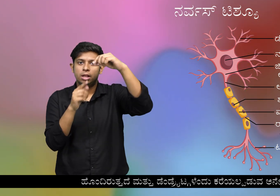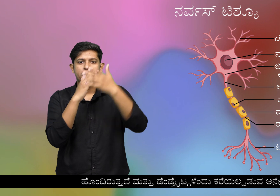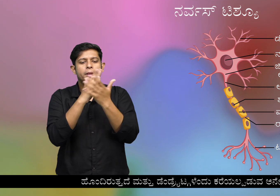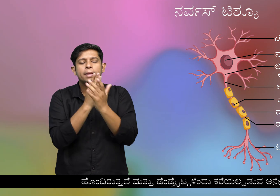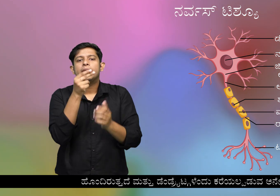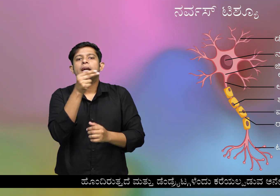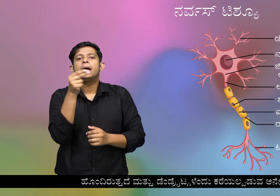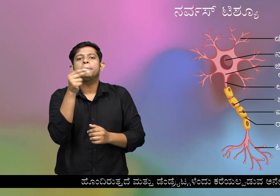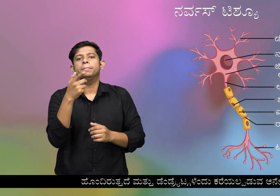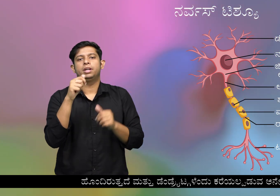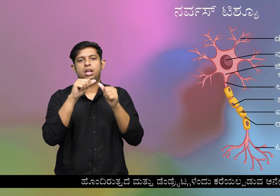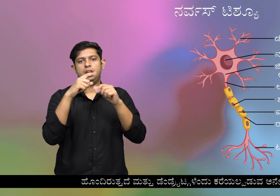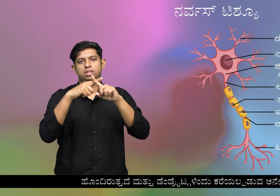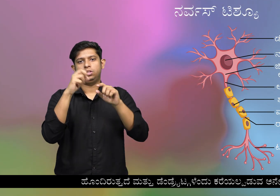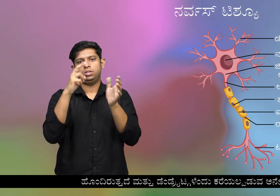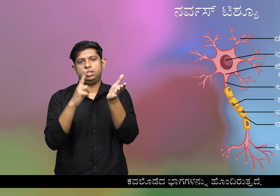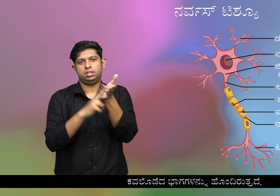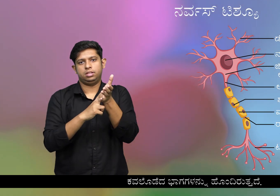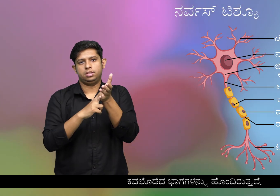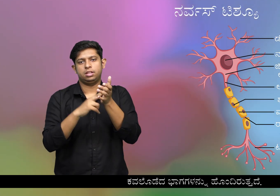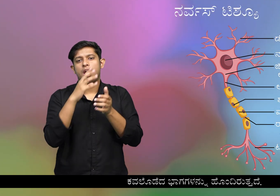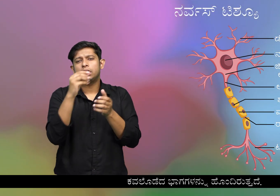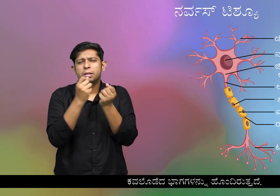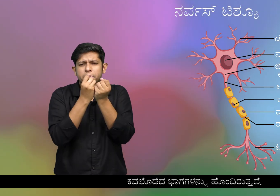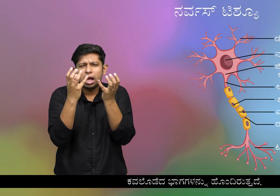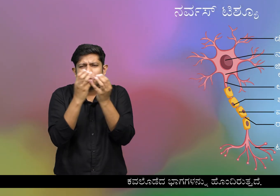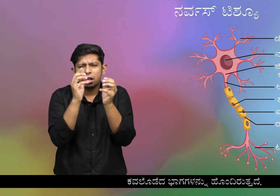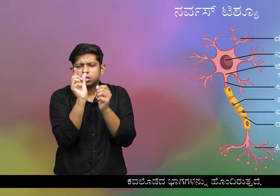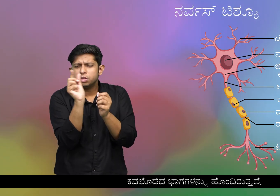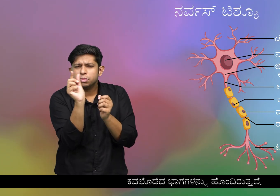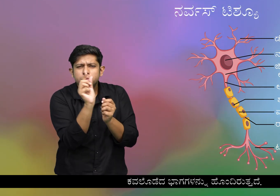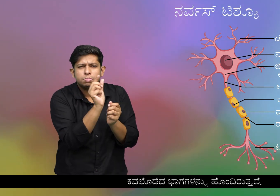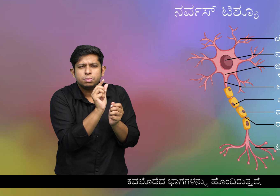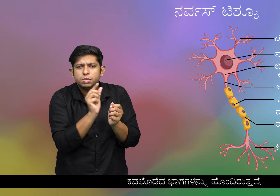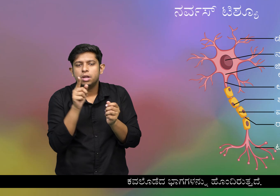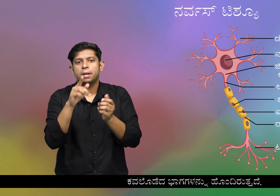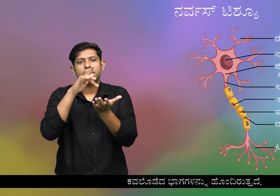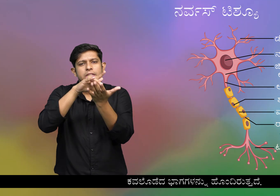ಡೆಂಡ್ರೈಟ್ಗಳೆಂದು ಕರೆಯಲ್ಪಡುವ ಅನೇಕ ಸಣ್ಣ ಕವಲೊಡೆದ ಭಾಗಗಳನ್ನು ಹೊಂದಿರುತ್ತದೆ.